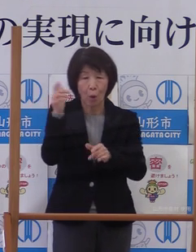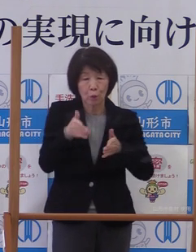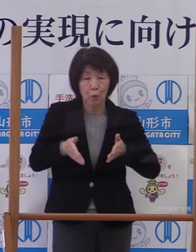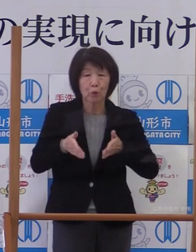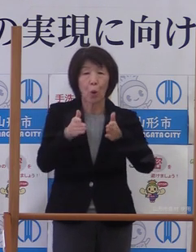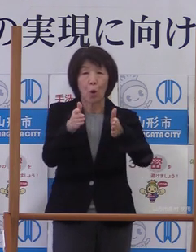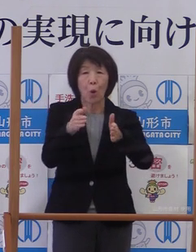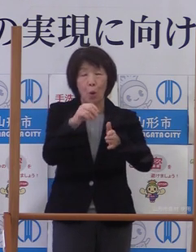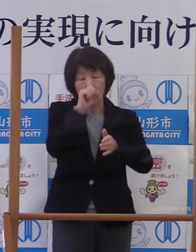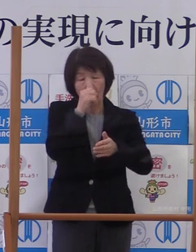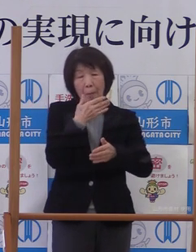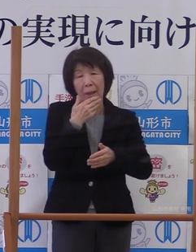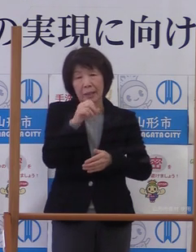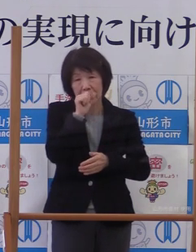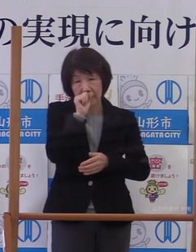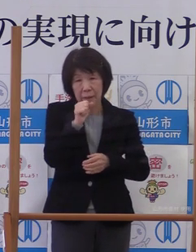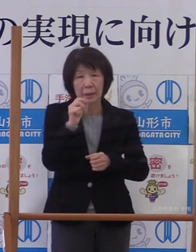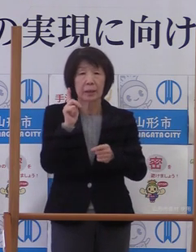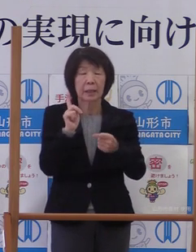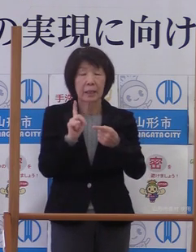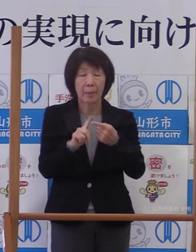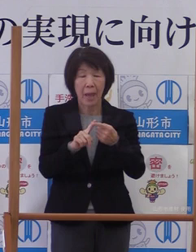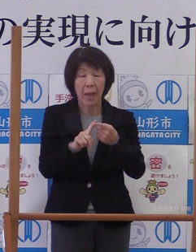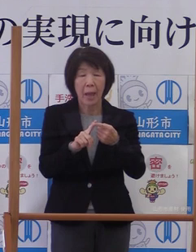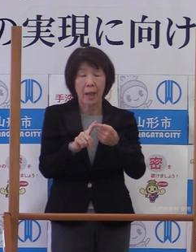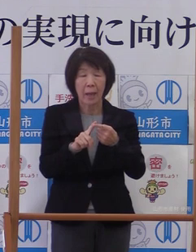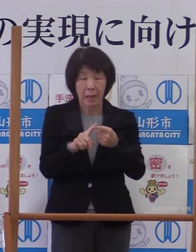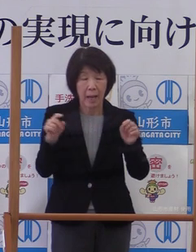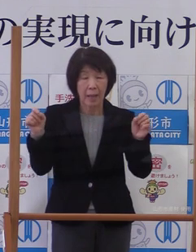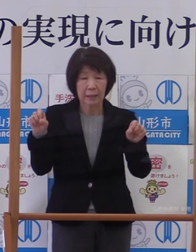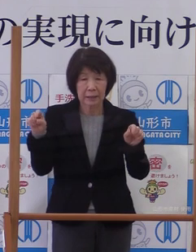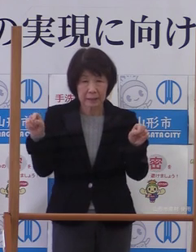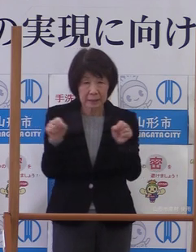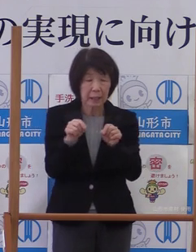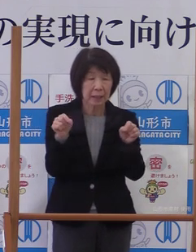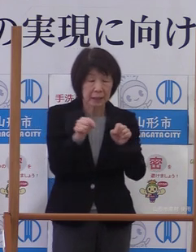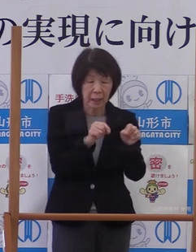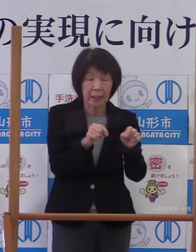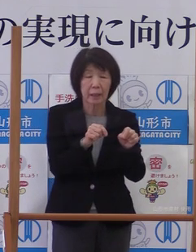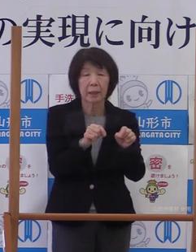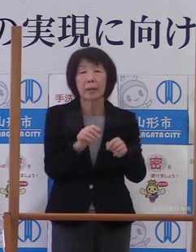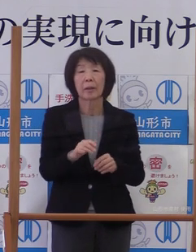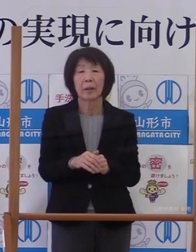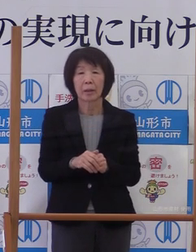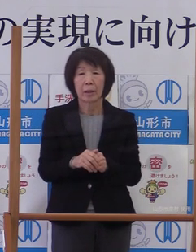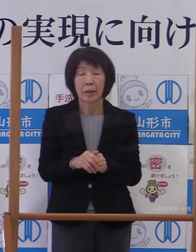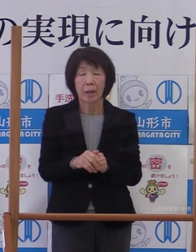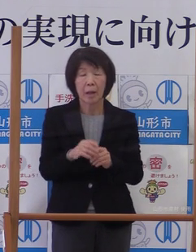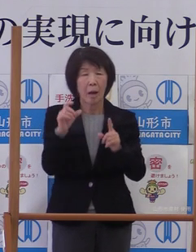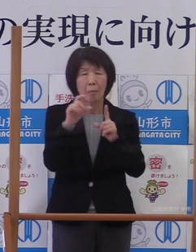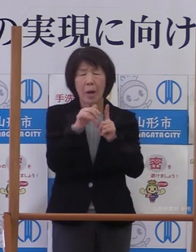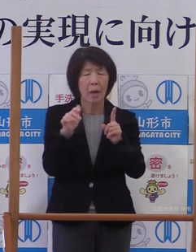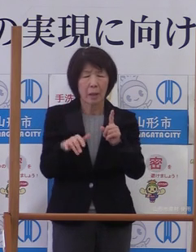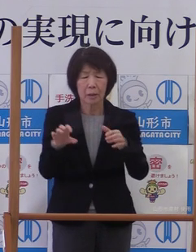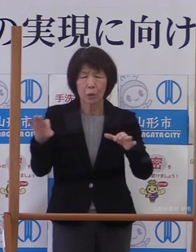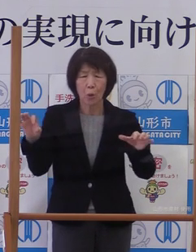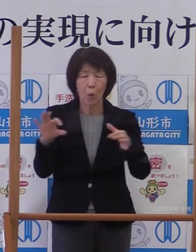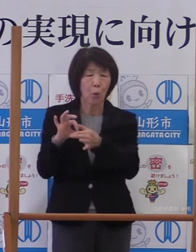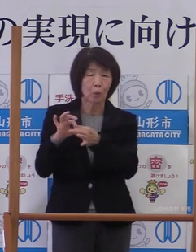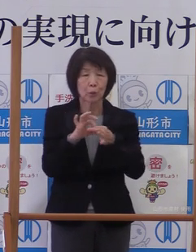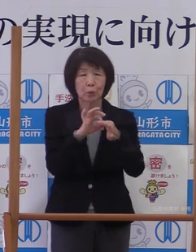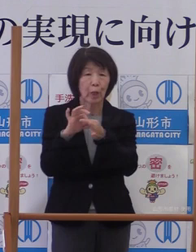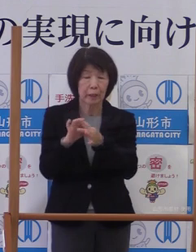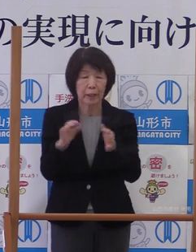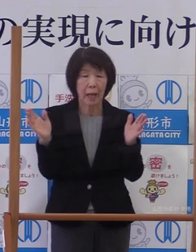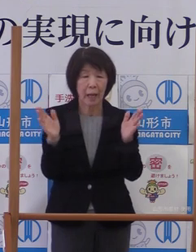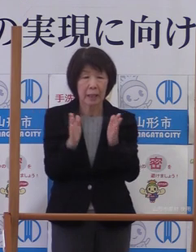利便性向上を図るとともに、近接する西公園で導入予定のパーク PFI と連動した一